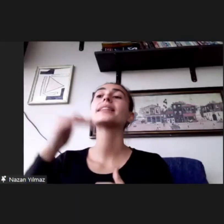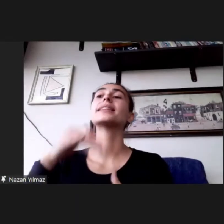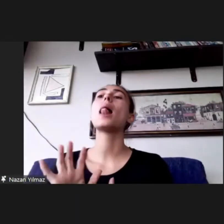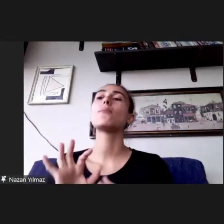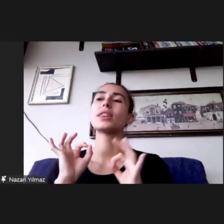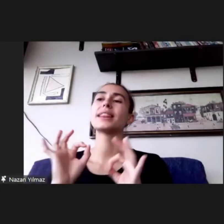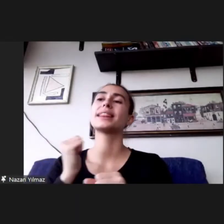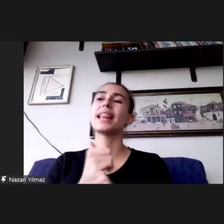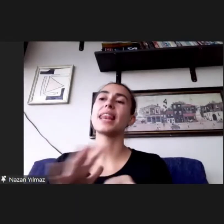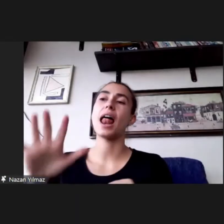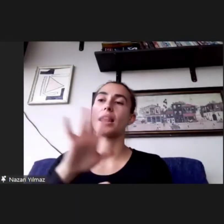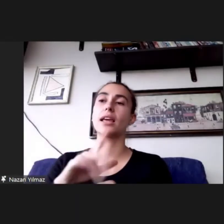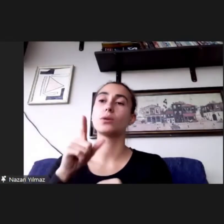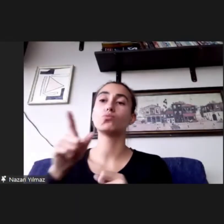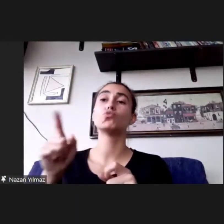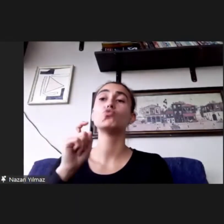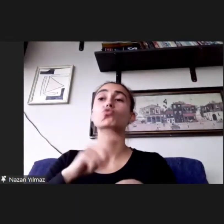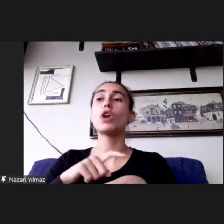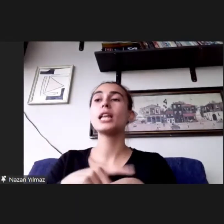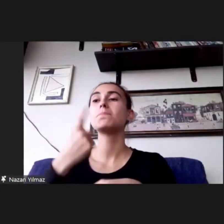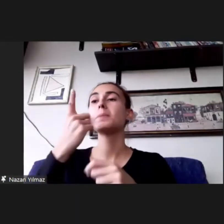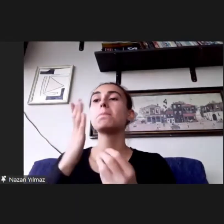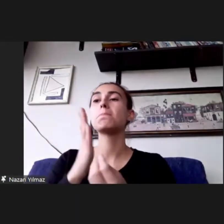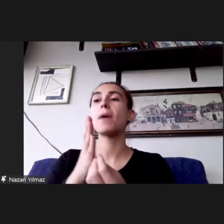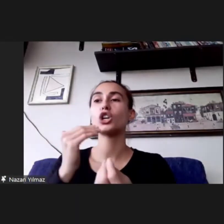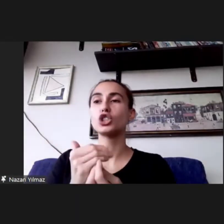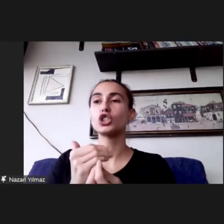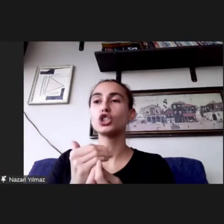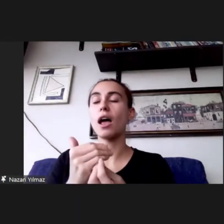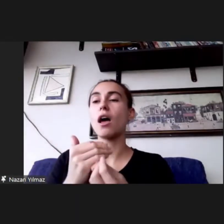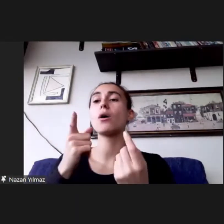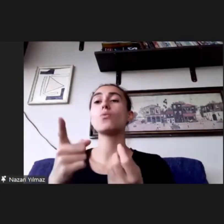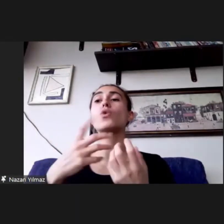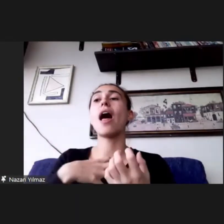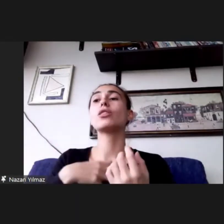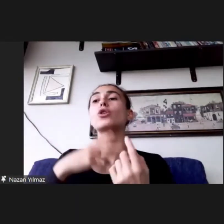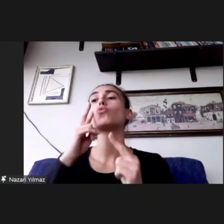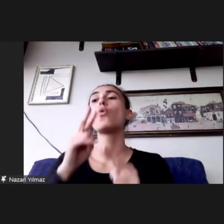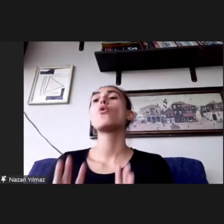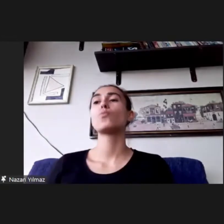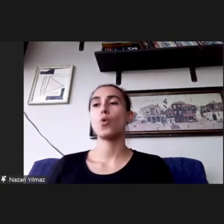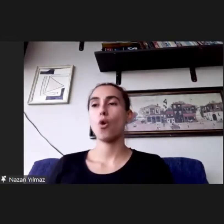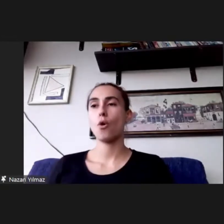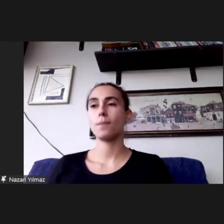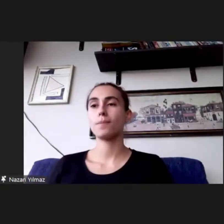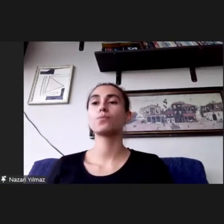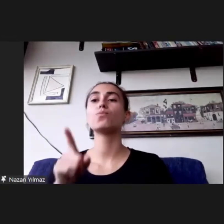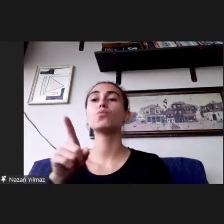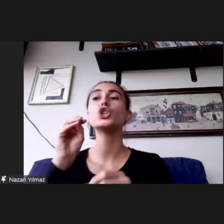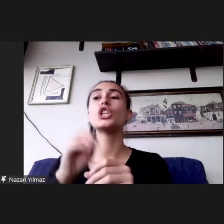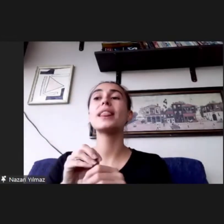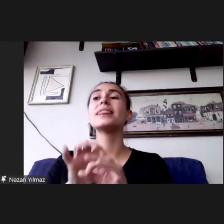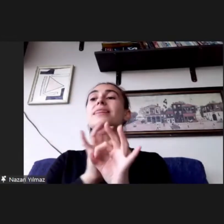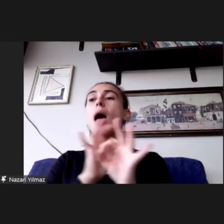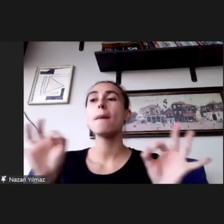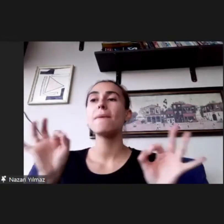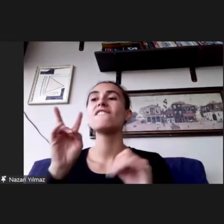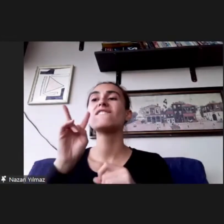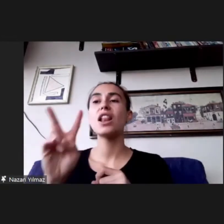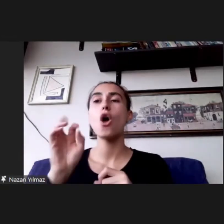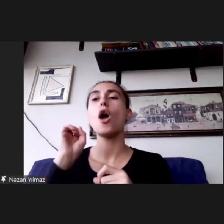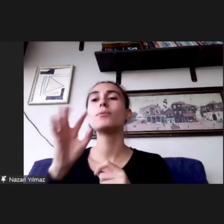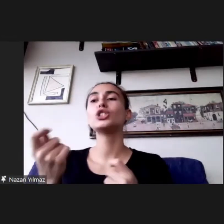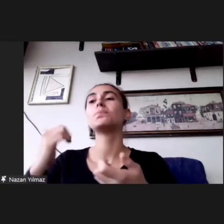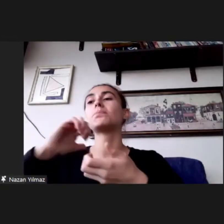genellikle velilerin. Kendilerini sürecin bir parçası, paydaşı olarak görmüyorlar. Belki bunun için tam da işte veli öğretmen